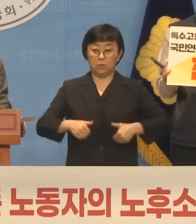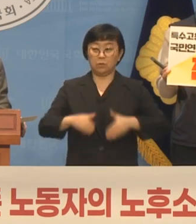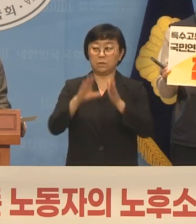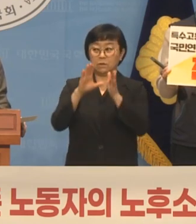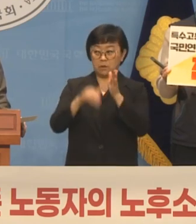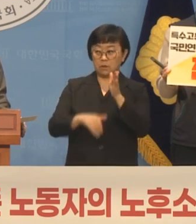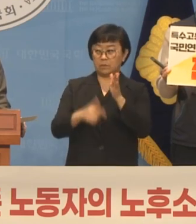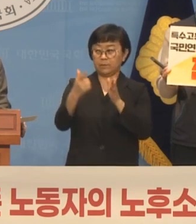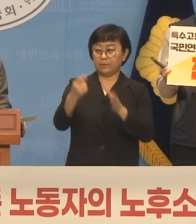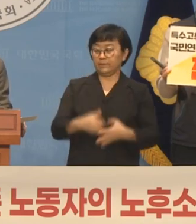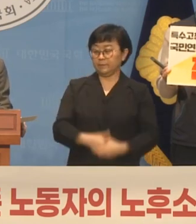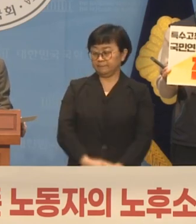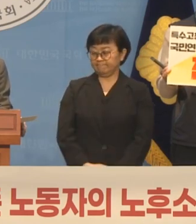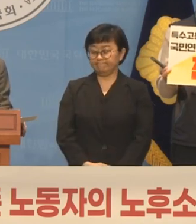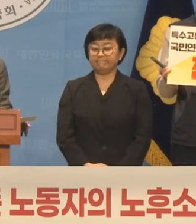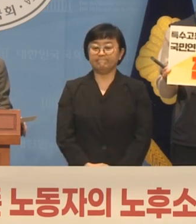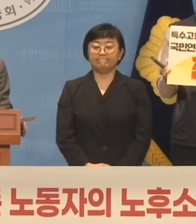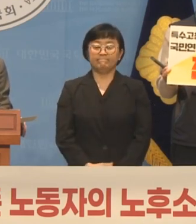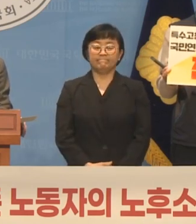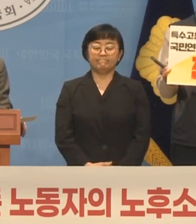시대가 되었습니다.